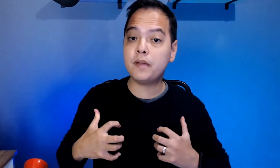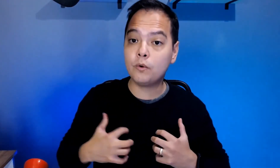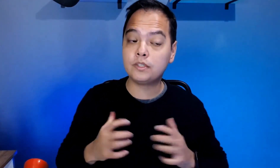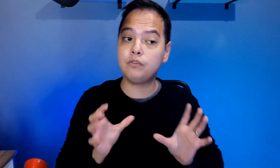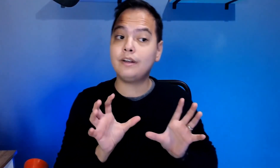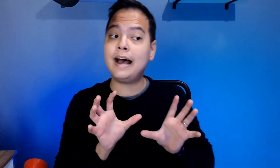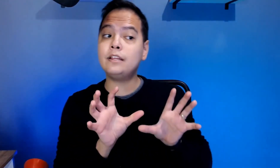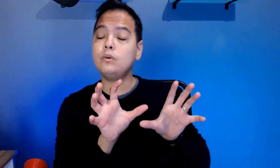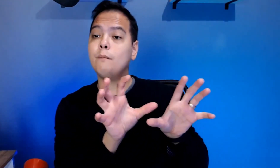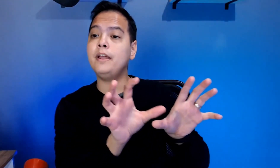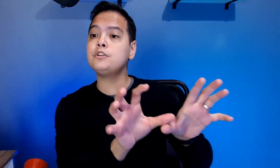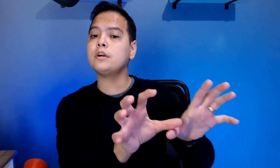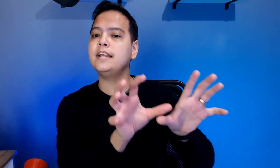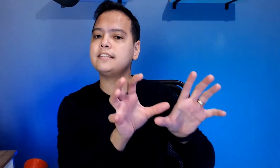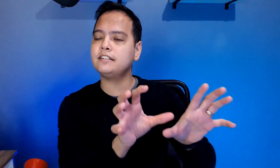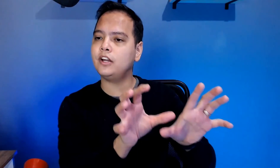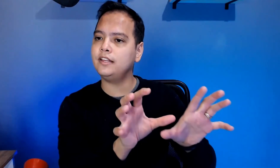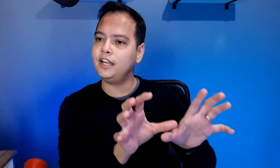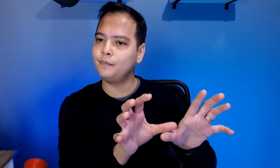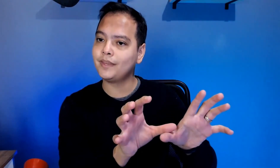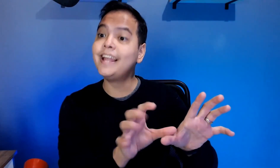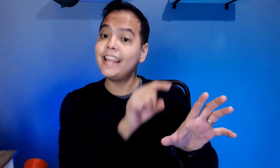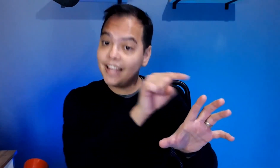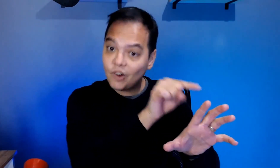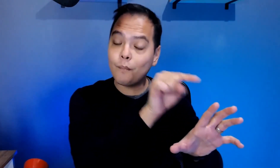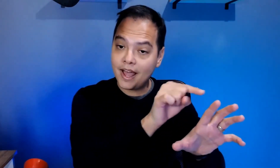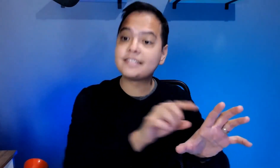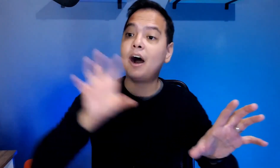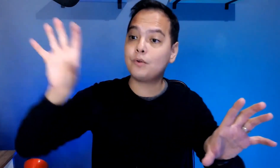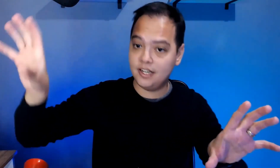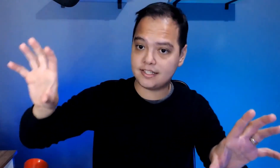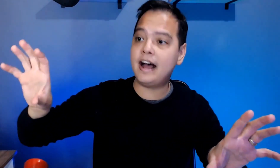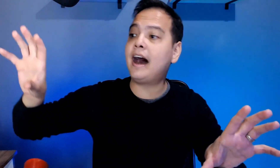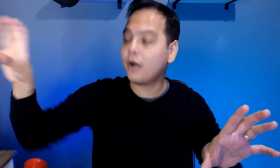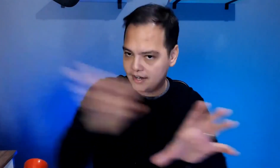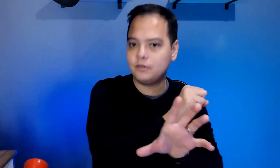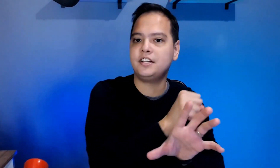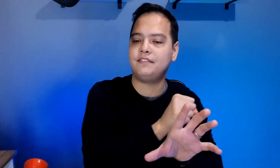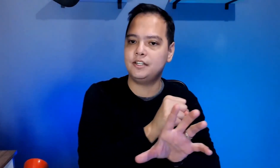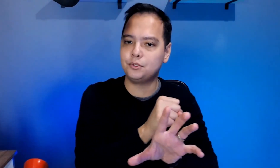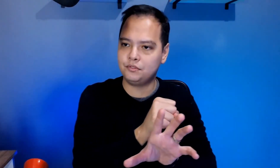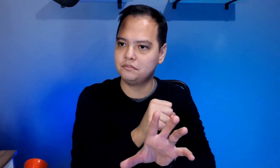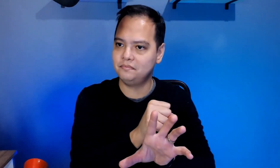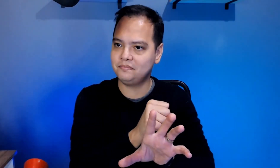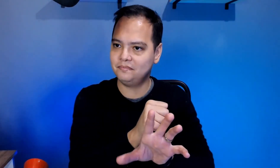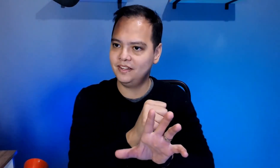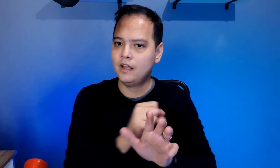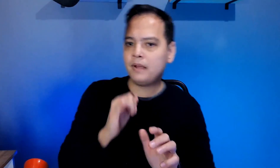perguntas vão naturalmente organizando a história dele. E ele começa a utilizar a organização que a gente está fazendo juntos. Porque, por exemplo,